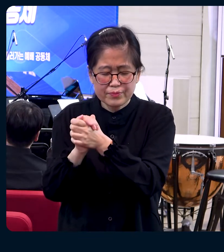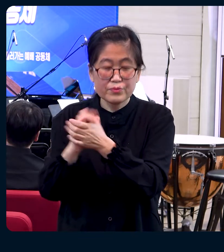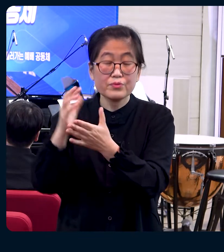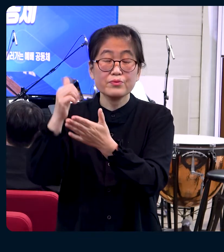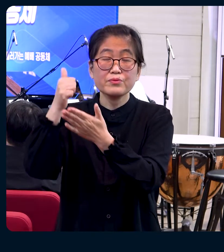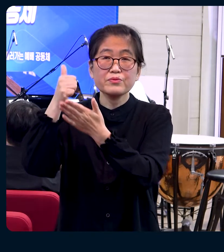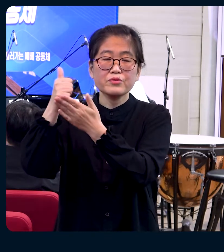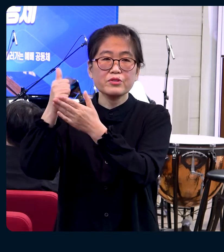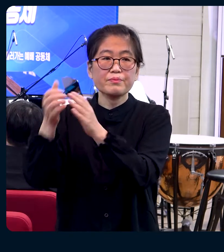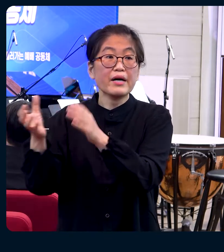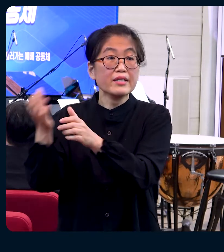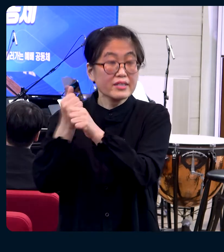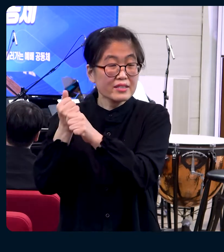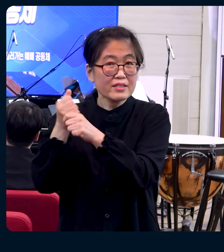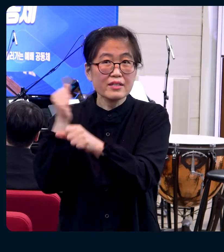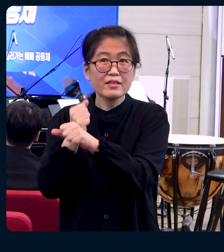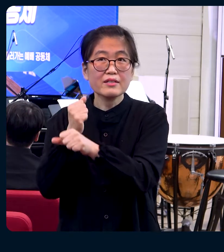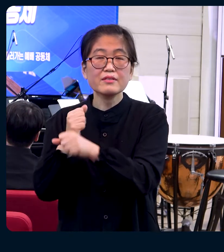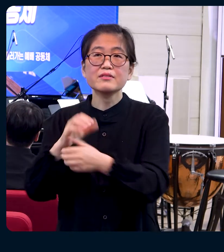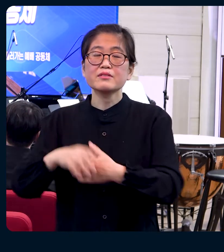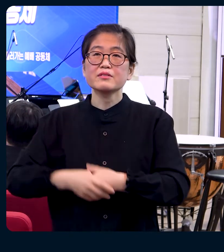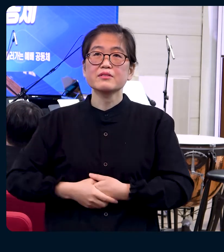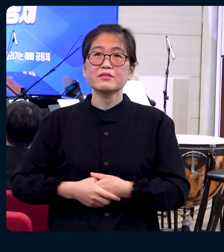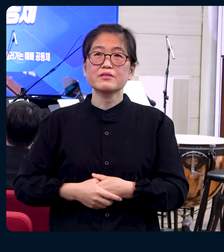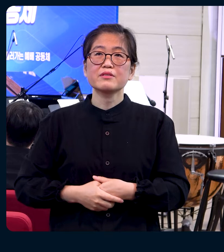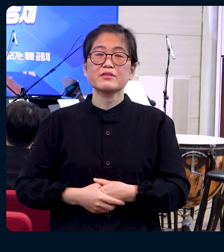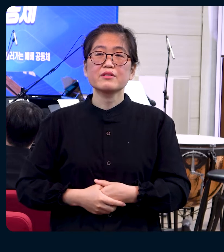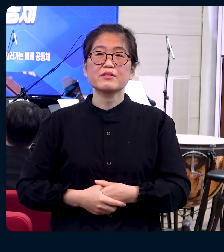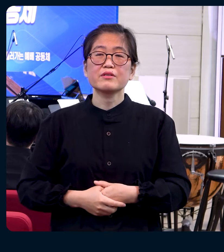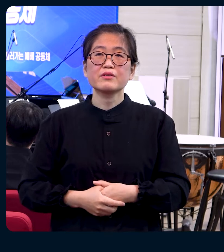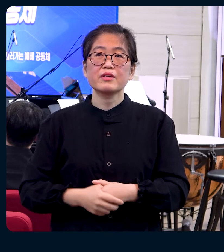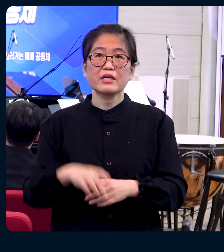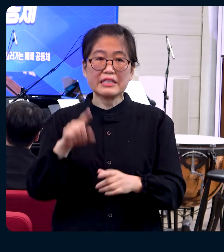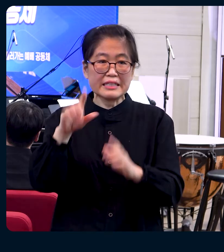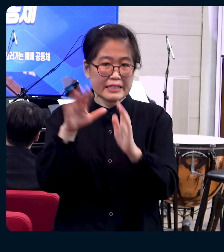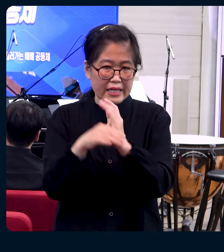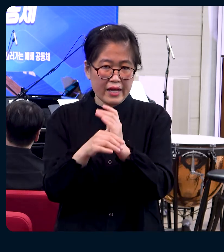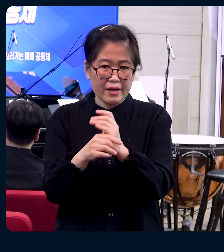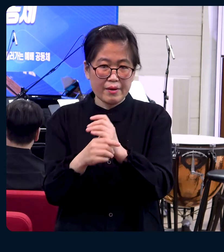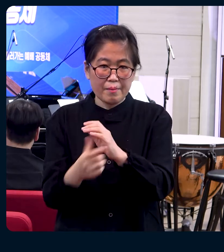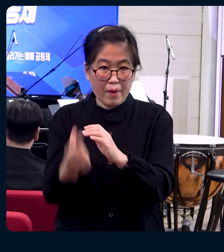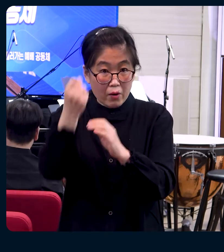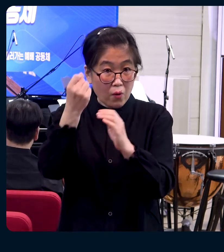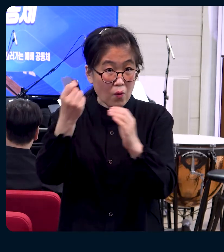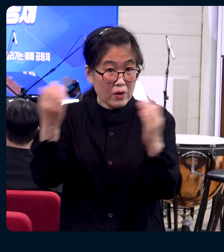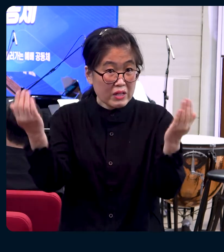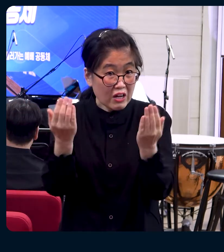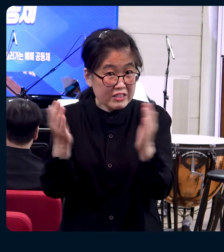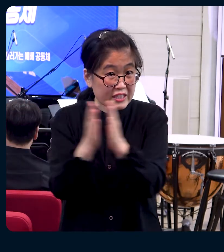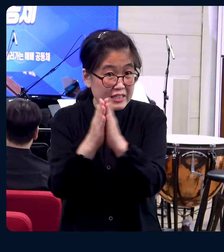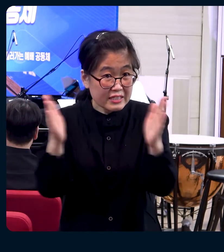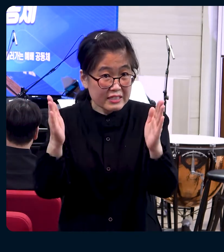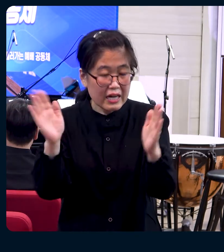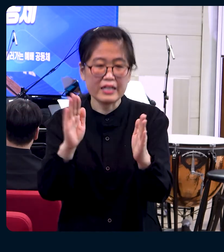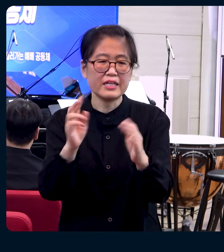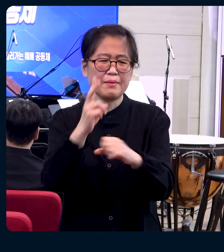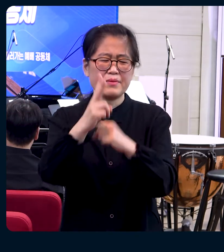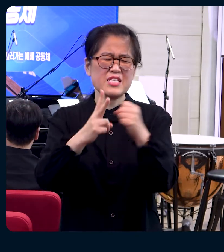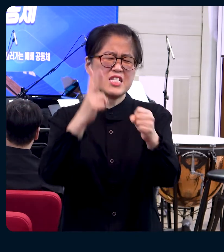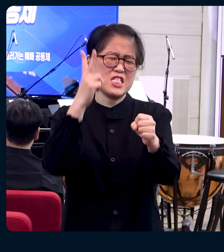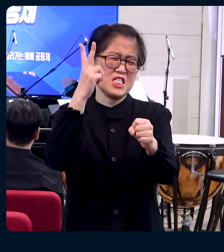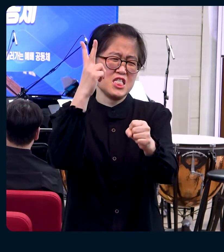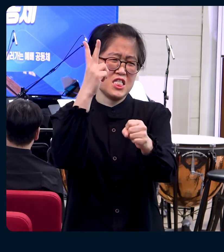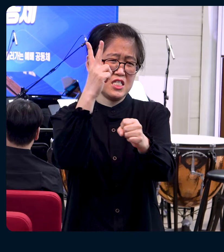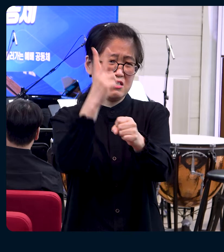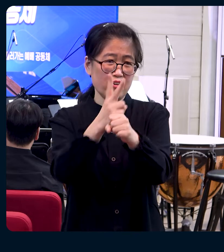저는 주님만 의지하겠습니다. 그런데요, 그렇게 기도를 시작했는데 바로 역사가 일어나지 않습니다. 만